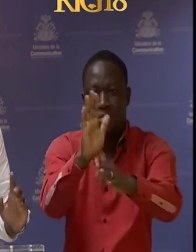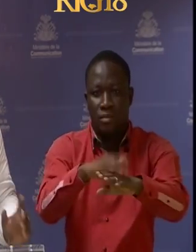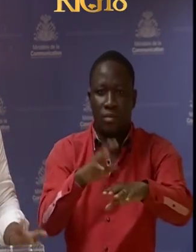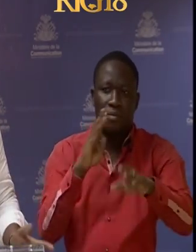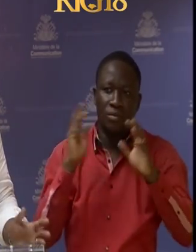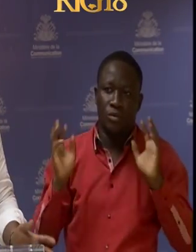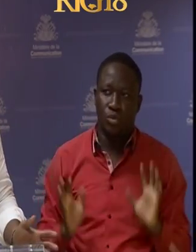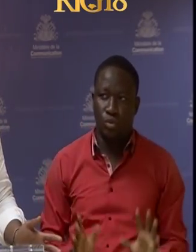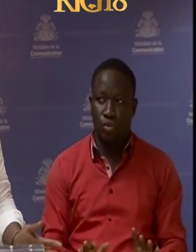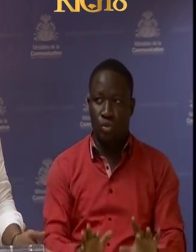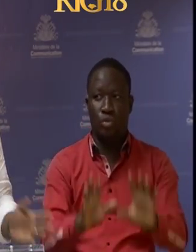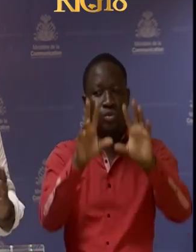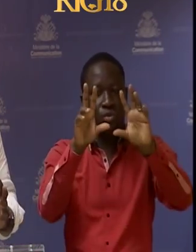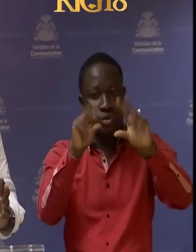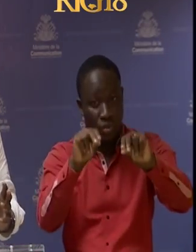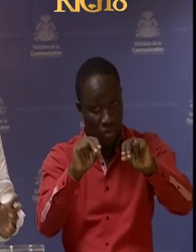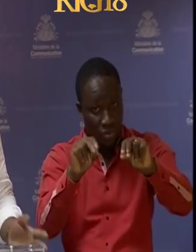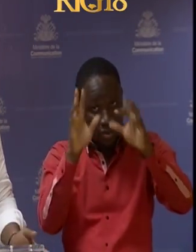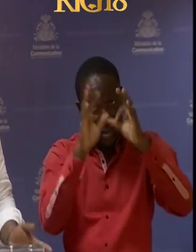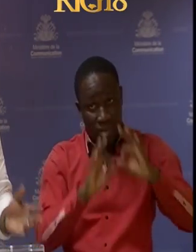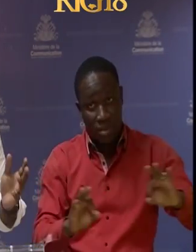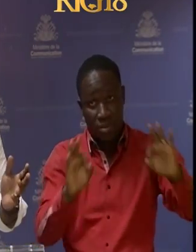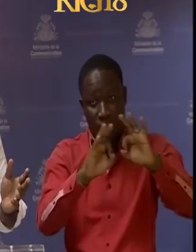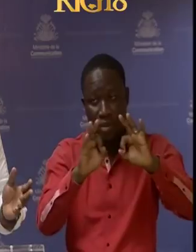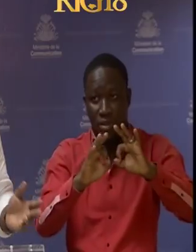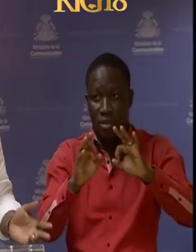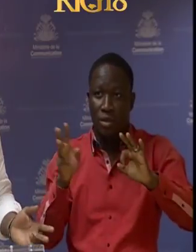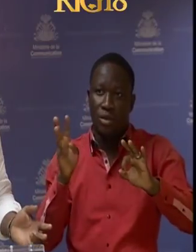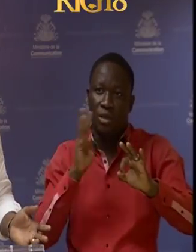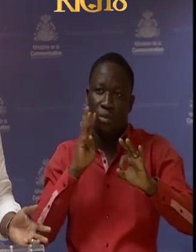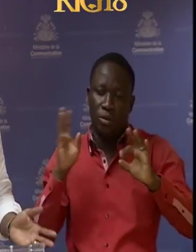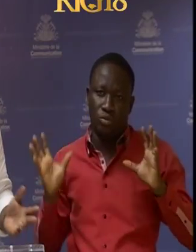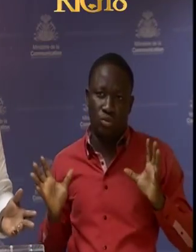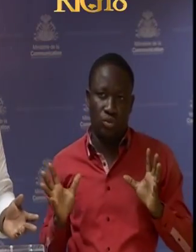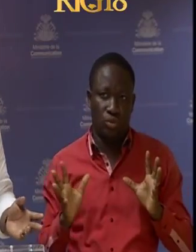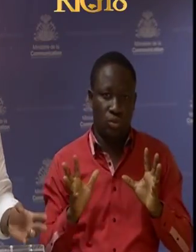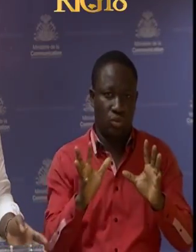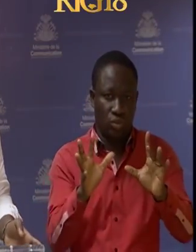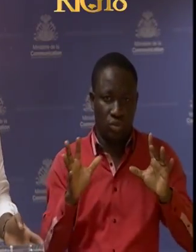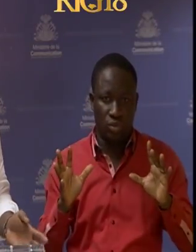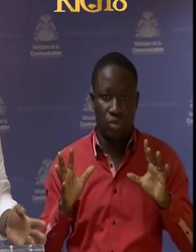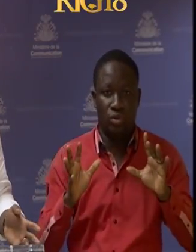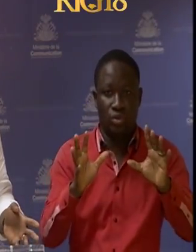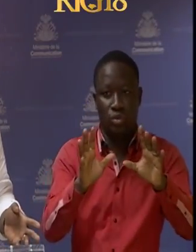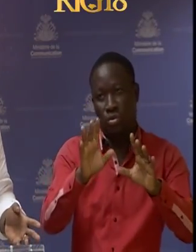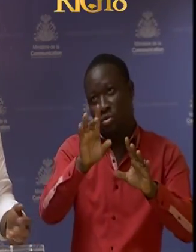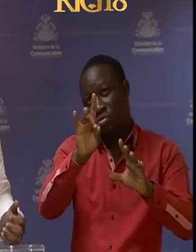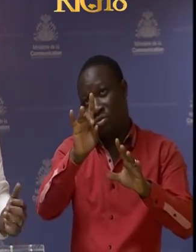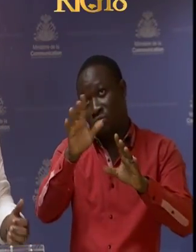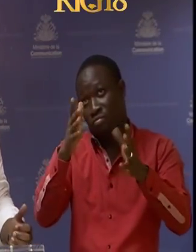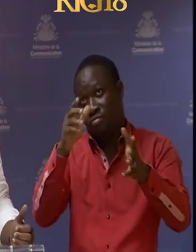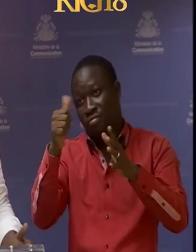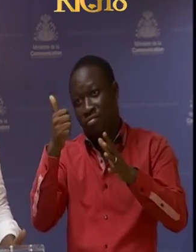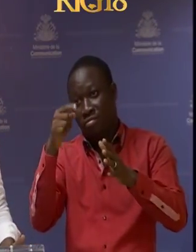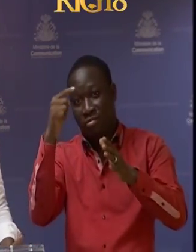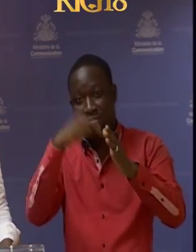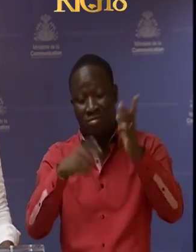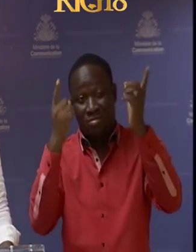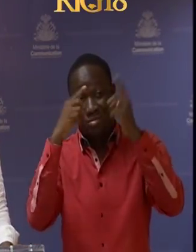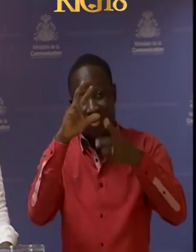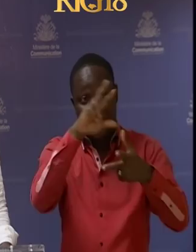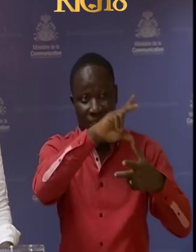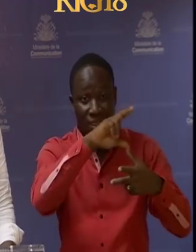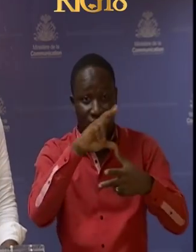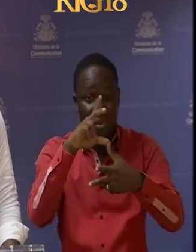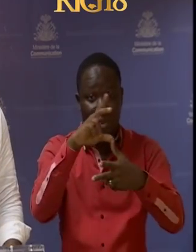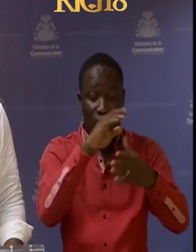pral gen ça les roule cyclonique là, nous pral gen gros vagues, nous pral gen des vagues là déjà nous gen des vagues pral à 8 10 pieds et le temps que il m'arrivé, vague